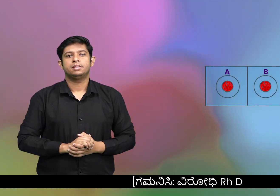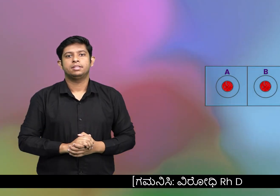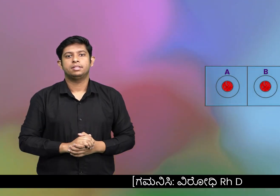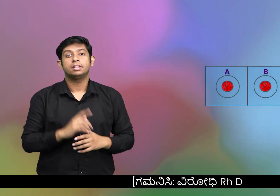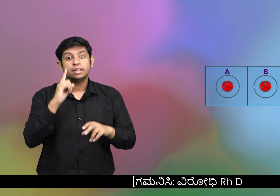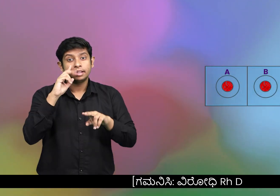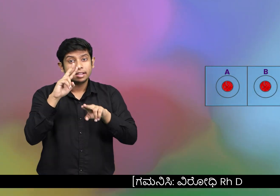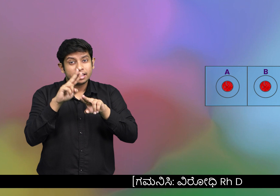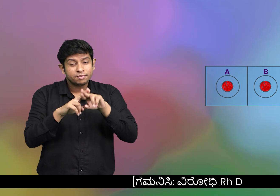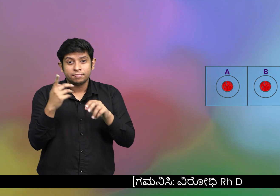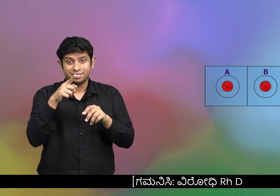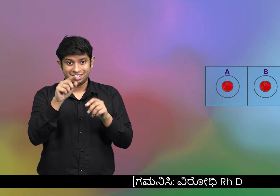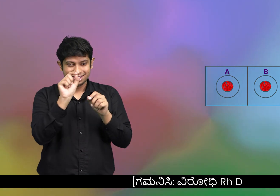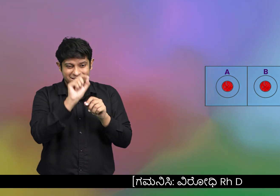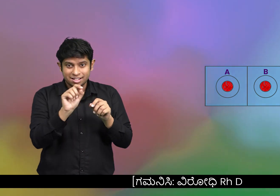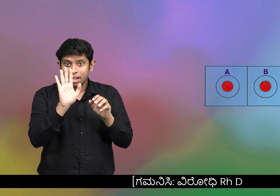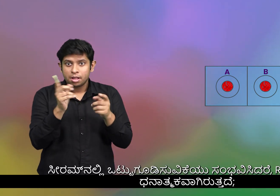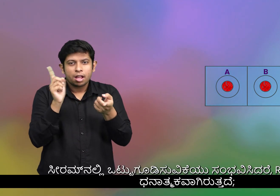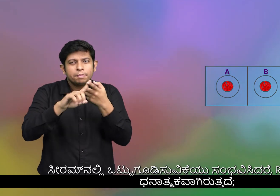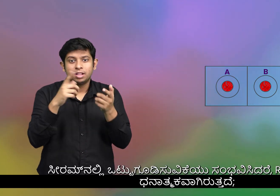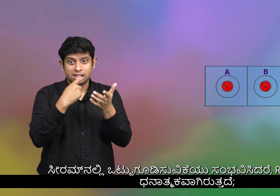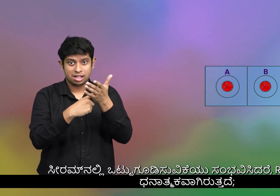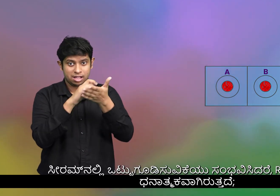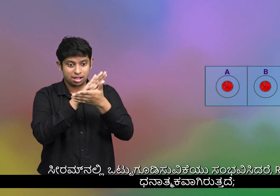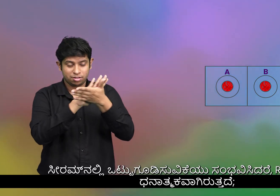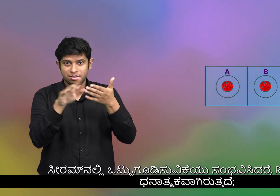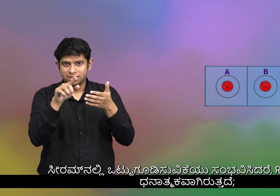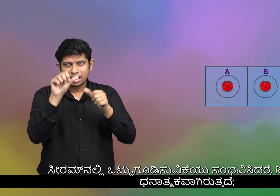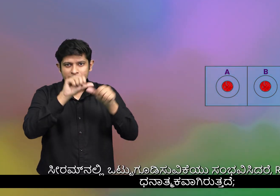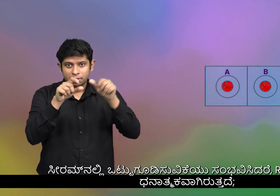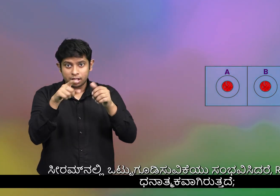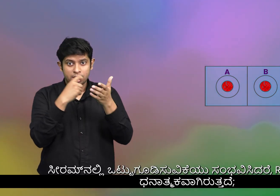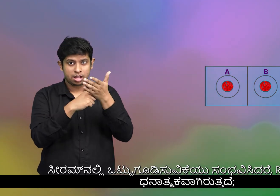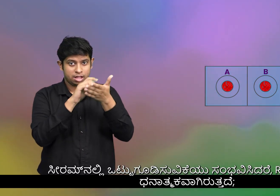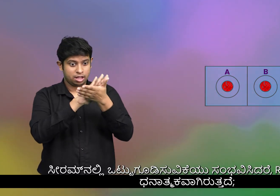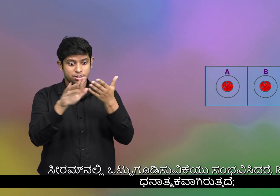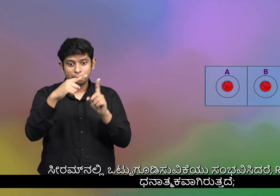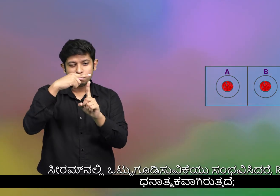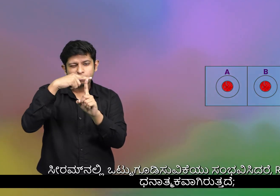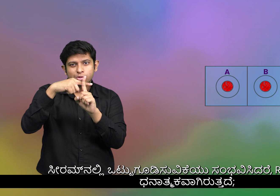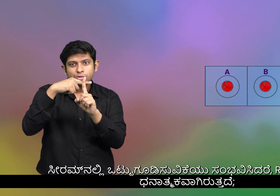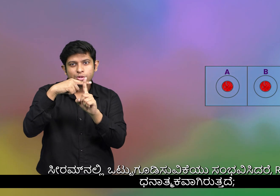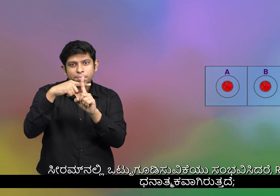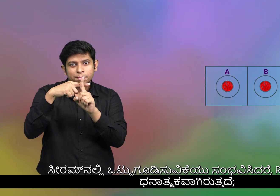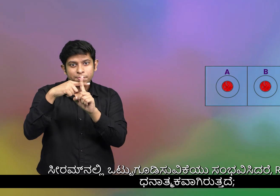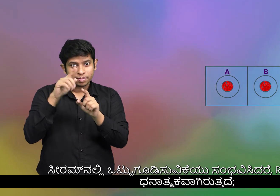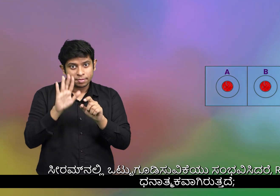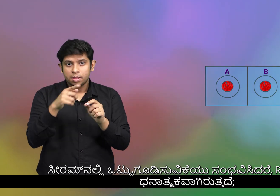ಗಮನಿಸಿ, ವಿರೋಧಿ RHD ಸೀರಮ್ನಲ್ಲಿ ಒಟ್ಟುಗೂಡಿಸುವಿಕೆಯು ಸಂಭವಿಸಿದರೆ RH